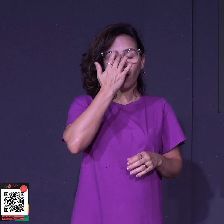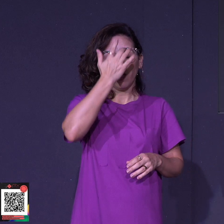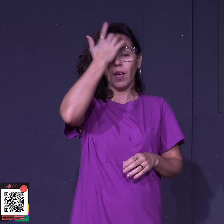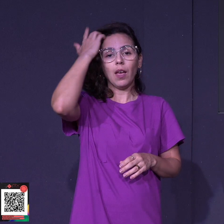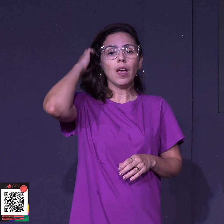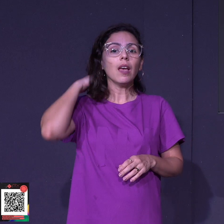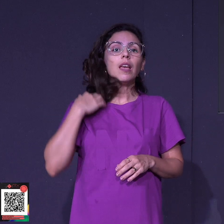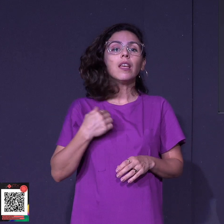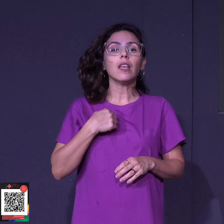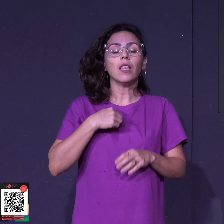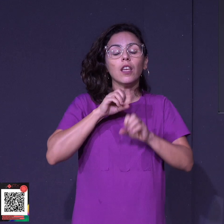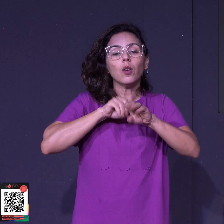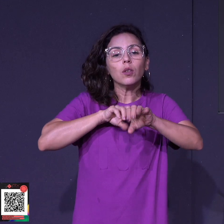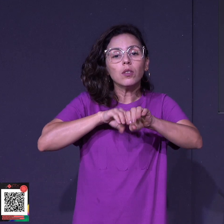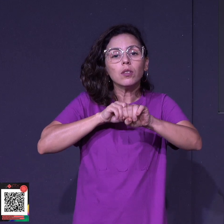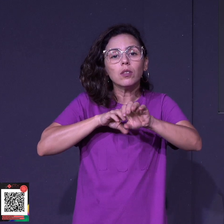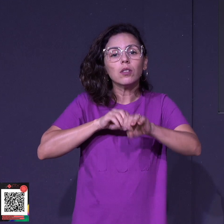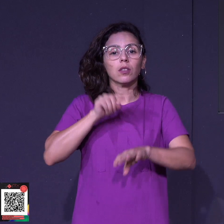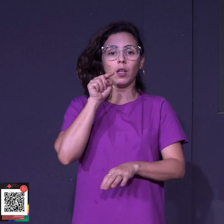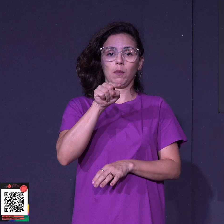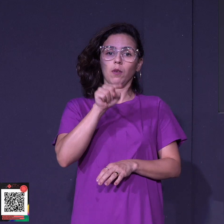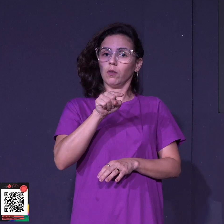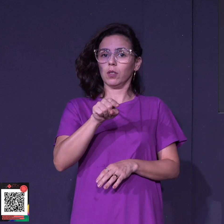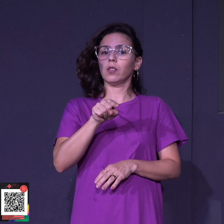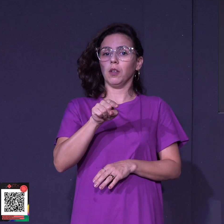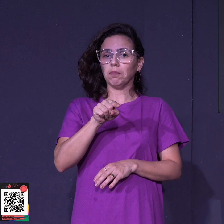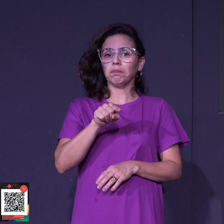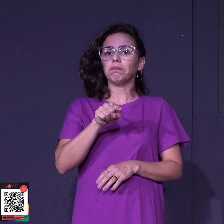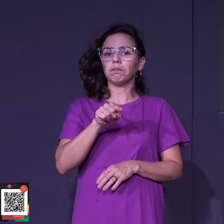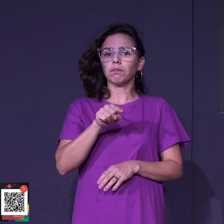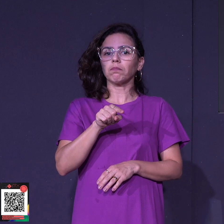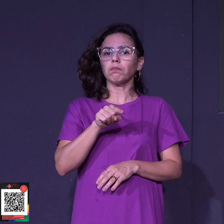é desafiadora para mim e para você.